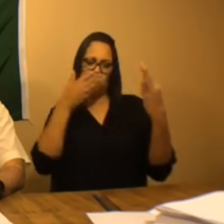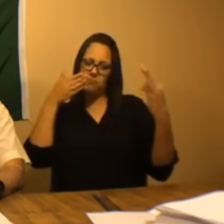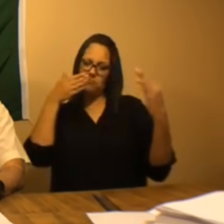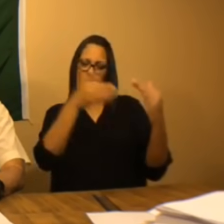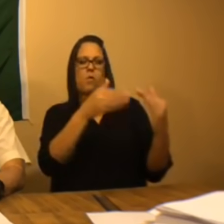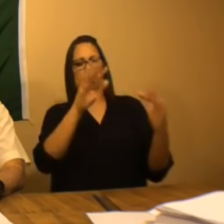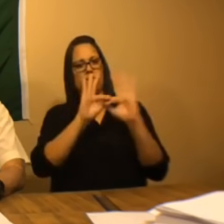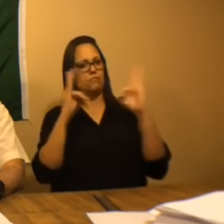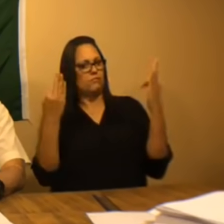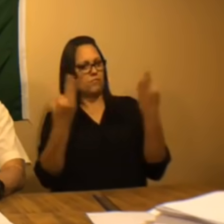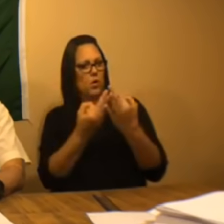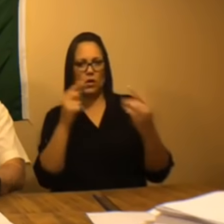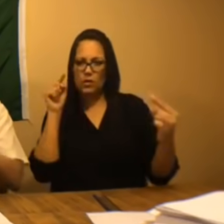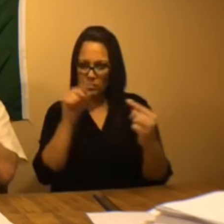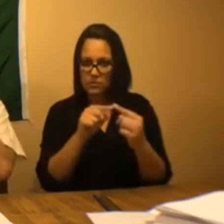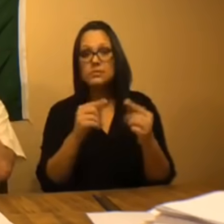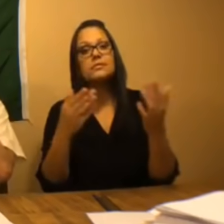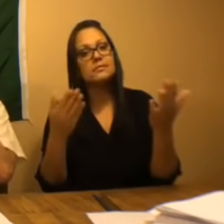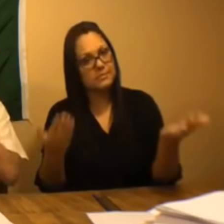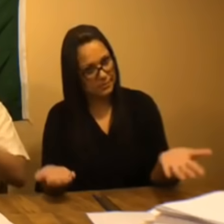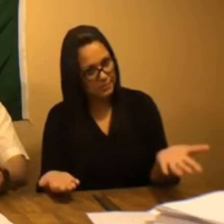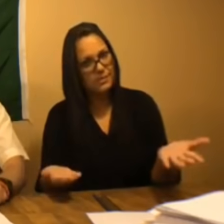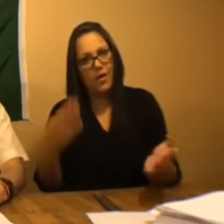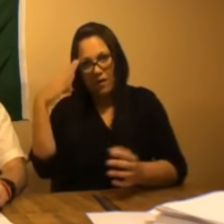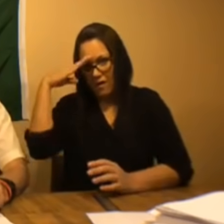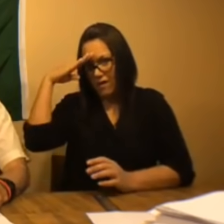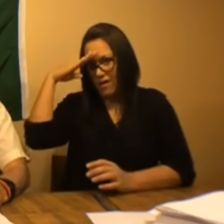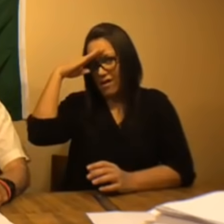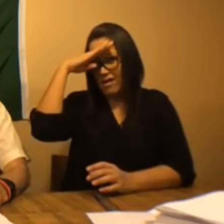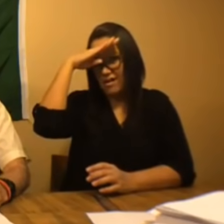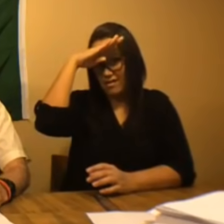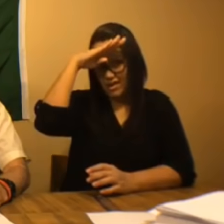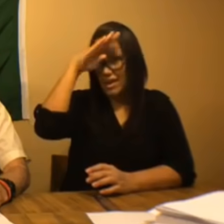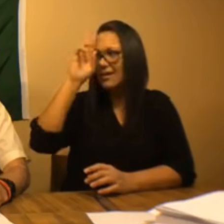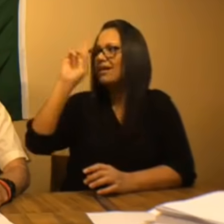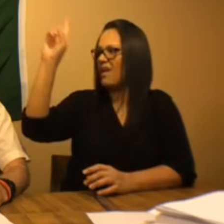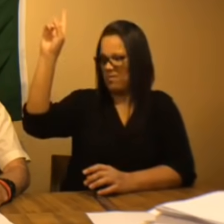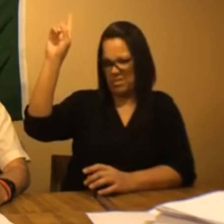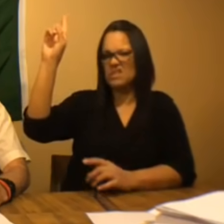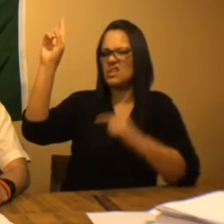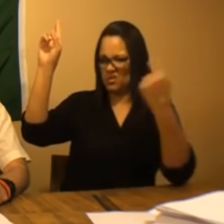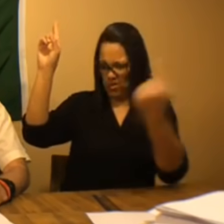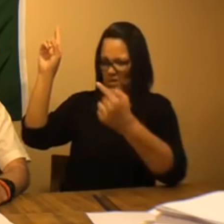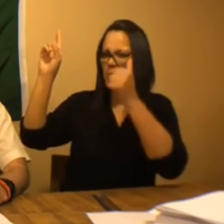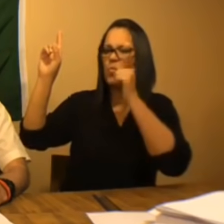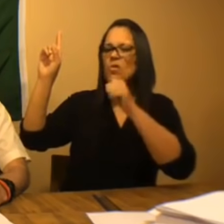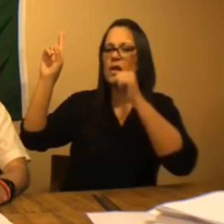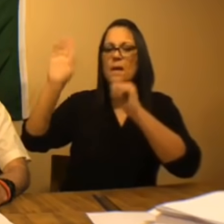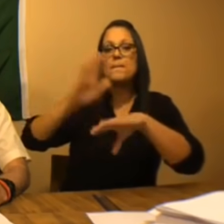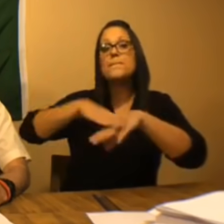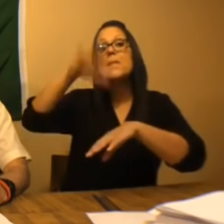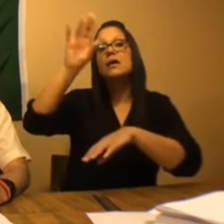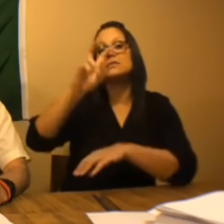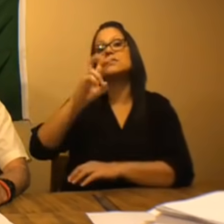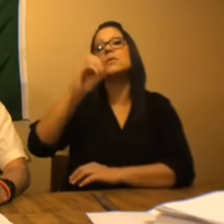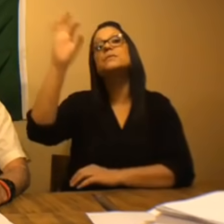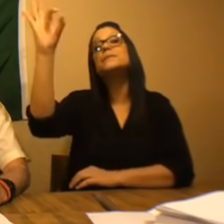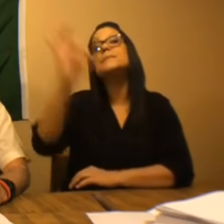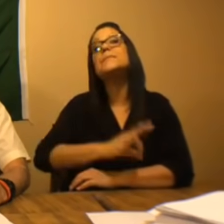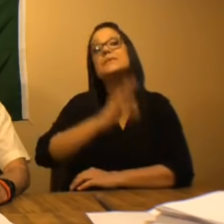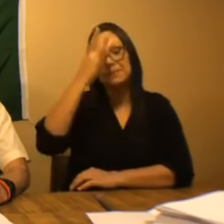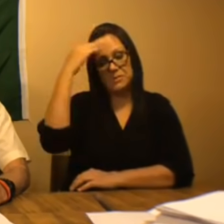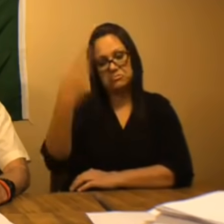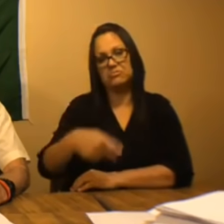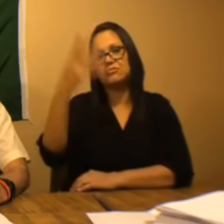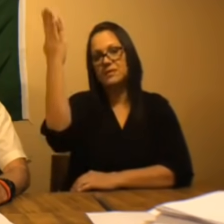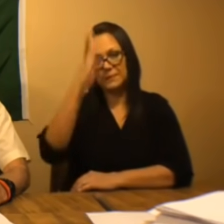maior objetivo. Então, Jair Bolsonaro nos representa, mulheres. Somos mais de 50% da